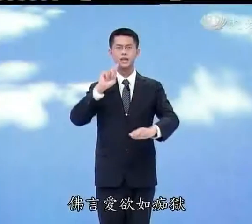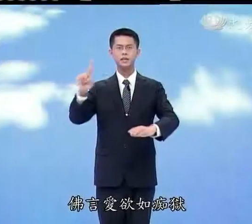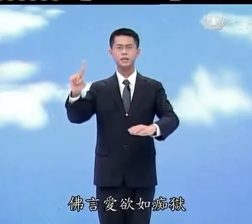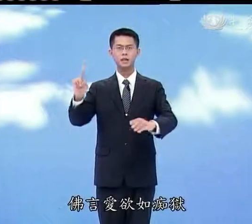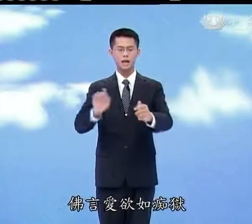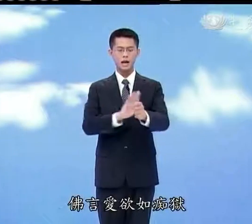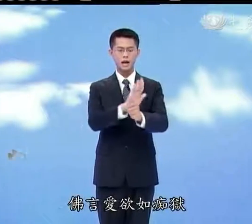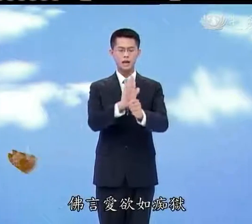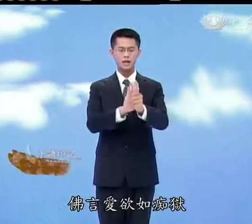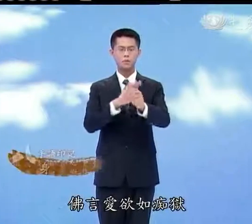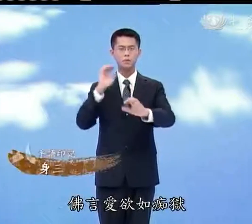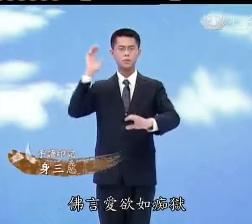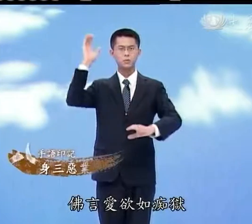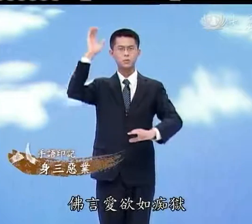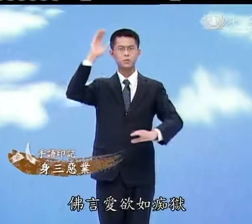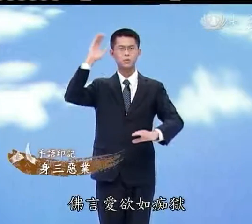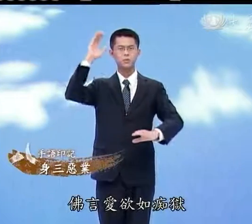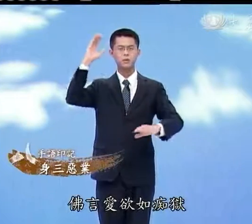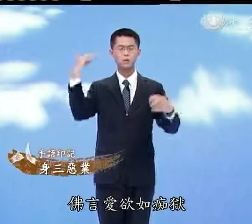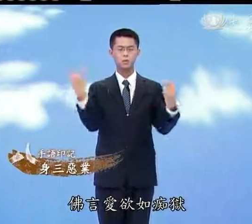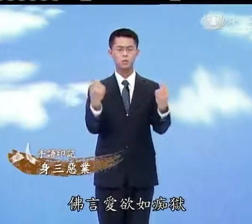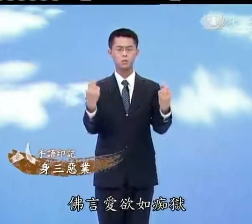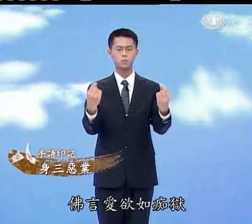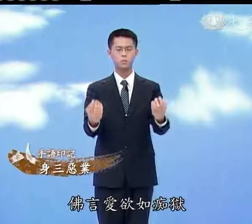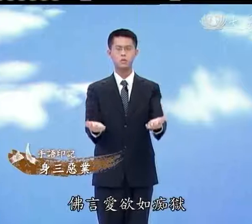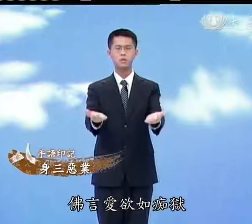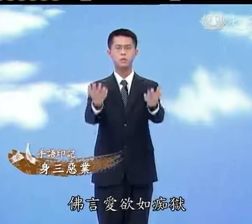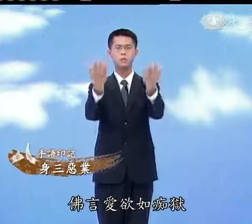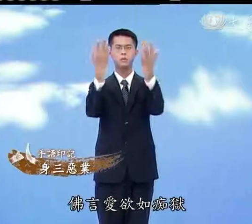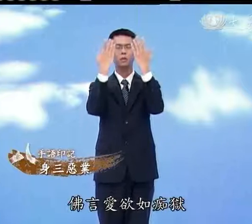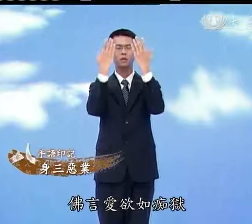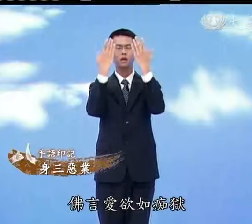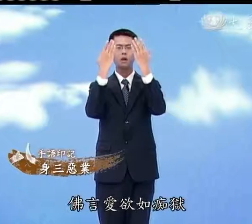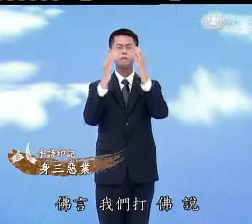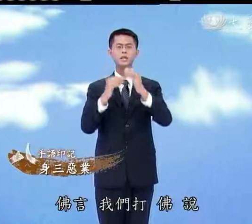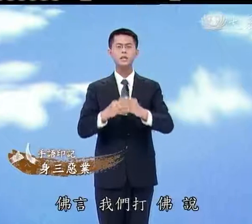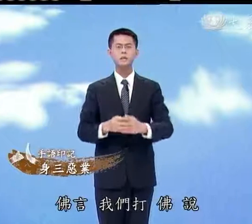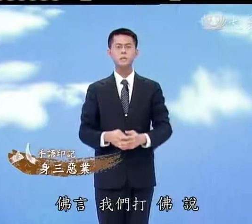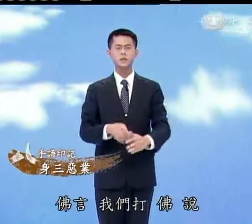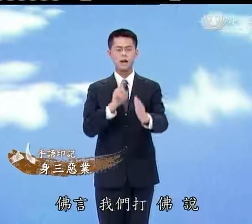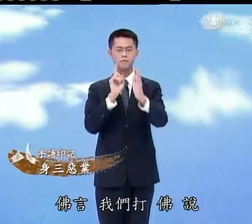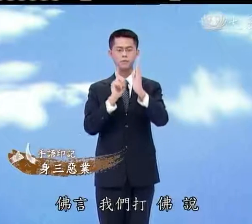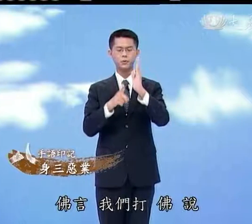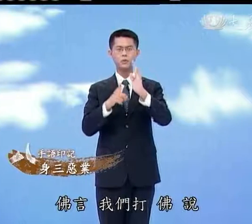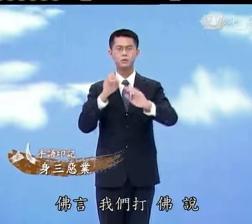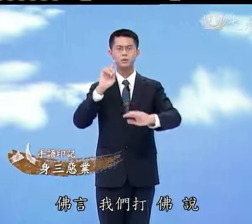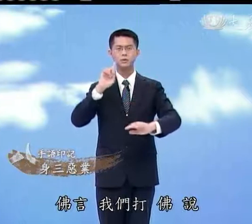言爱欲如痴欲，佛言这边我们打佛